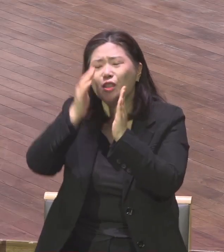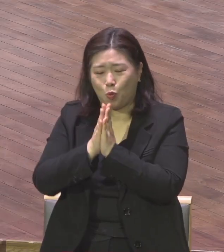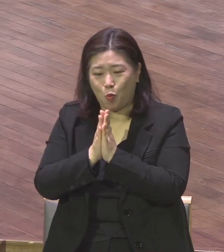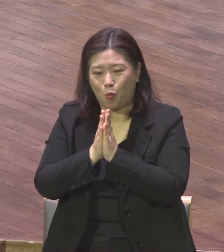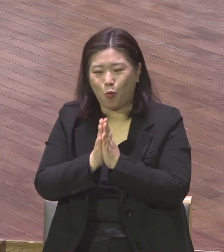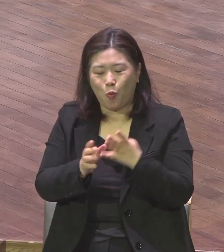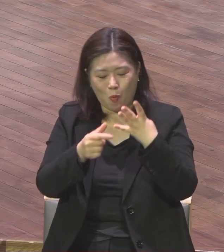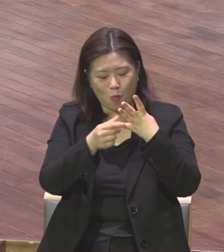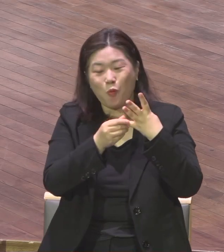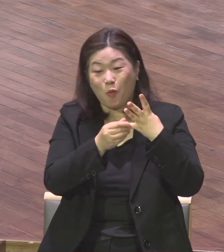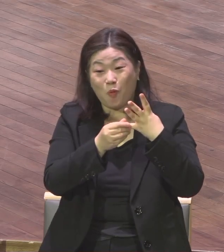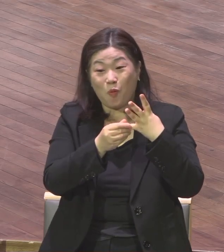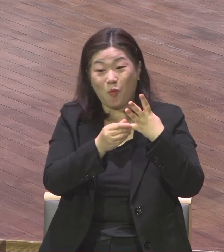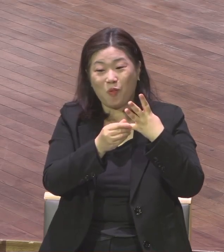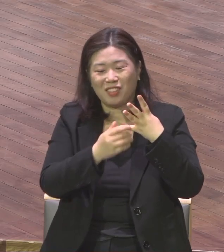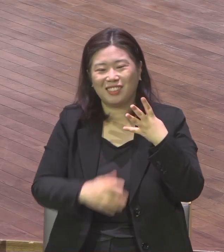기도죠.